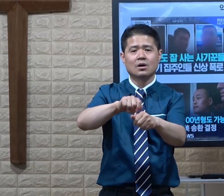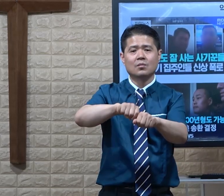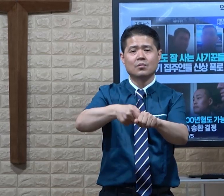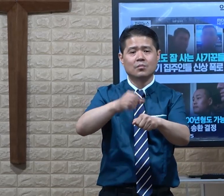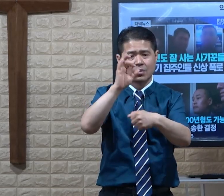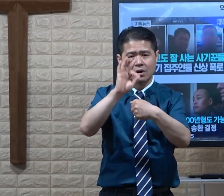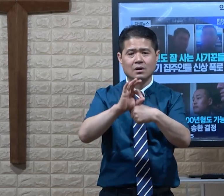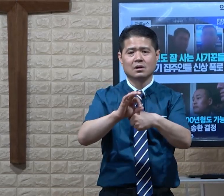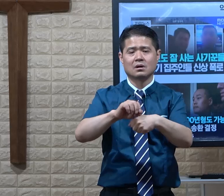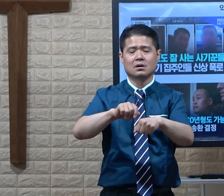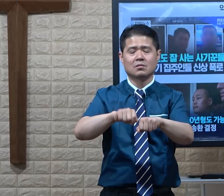만취범이